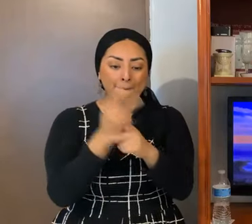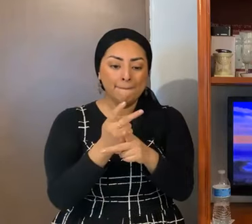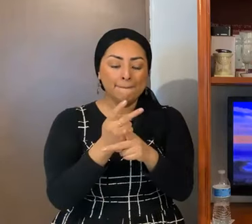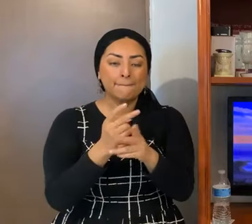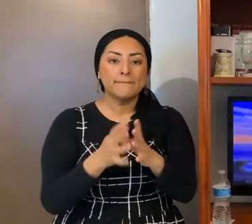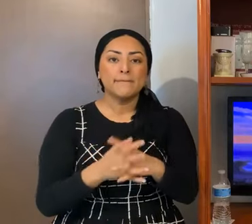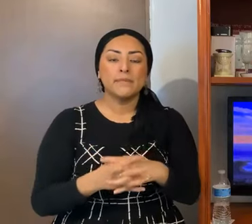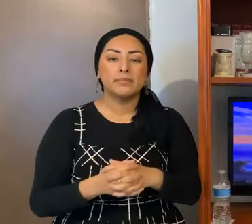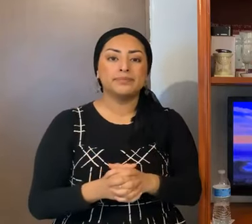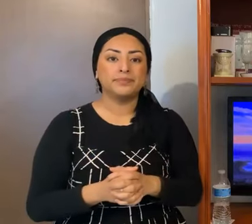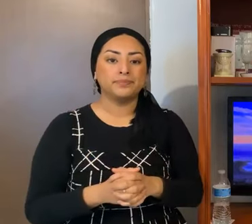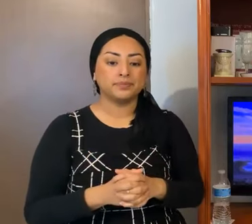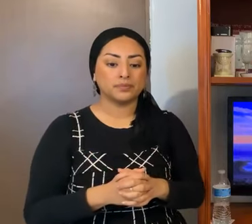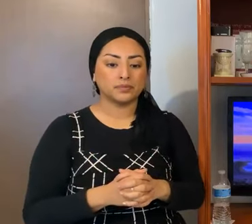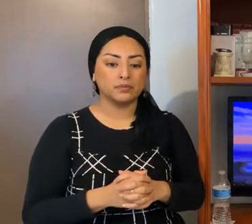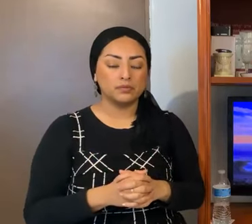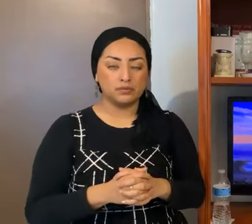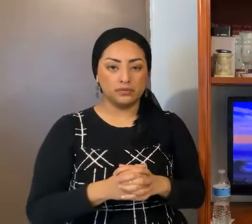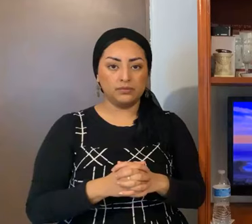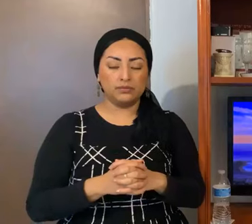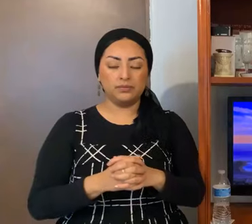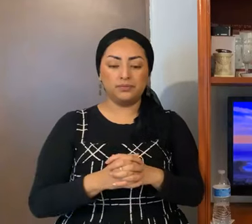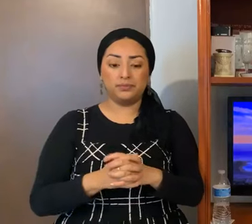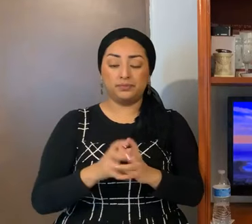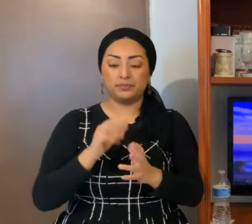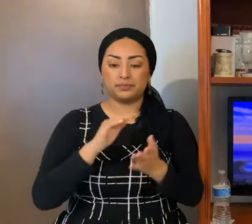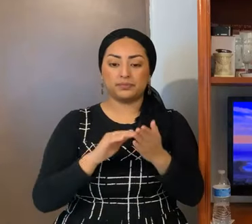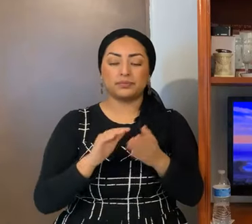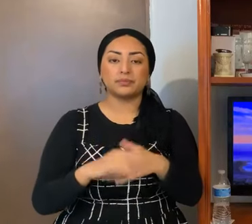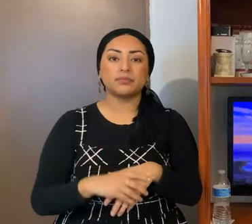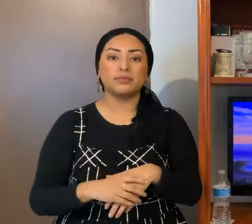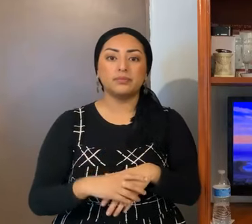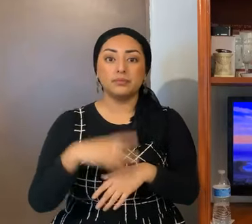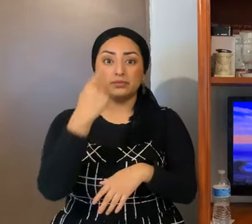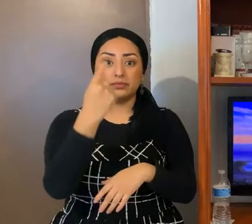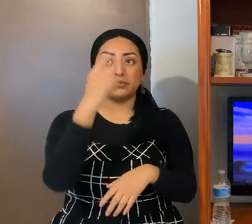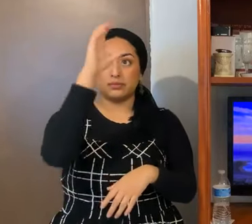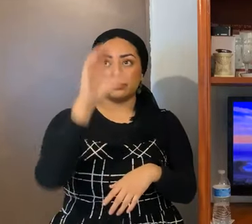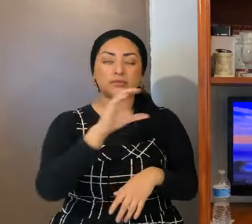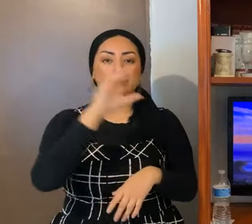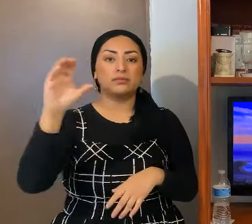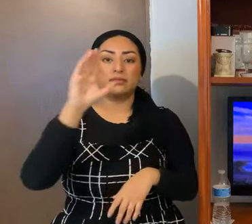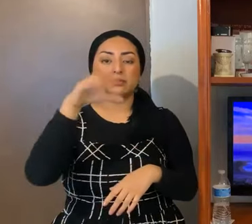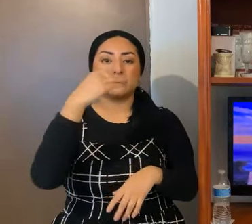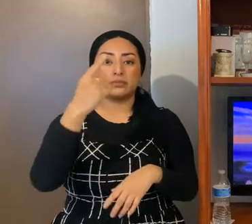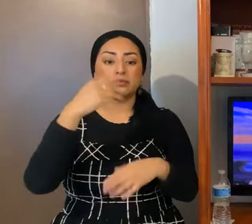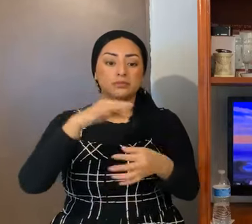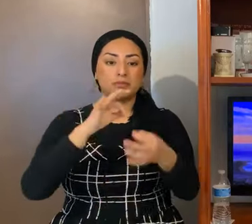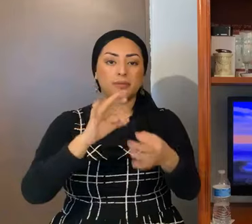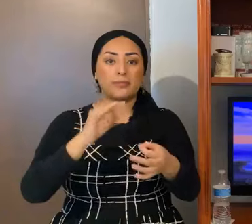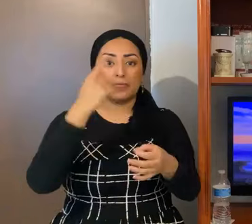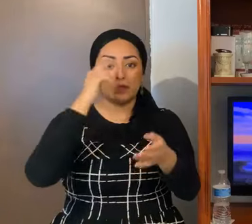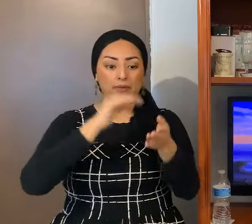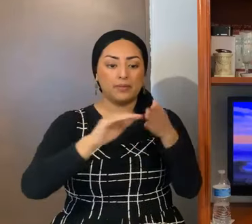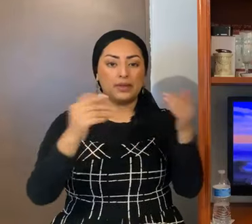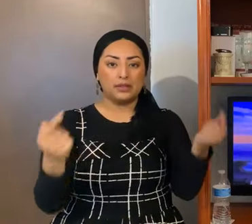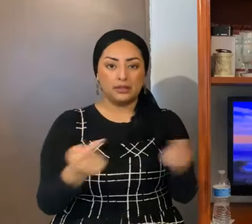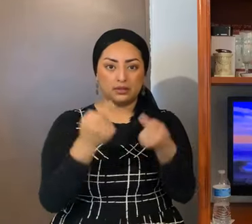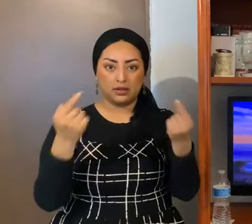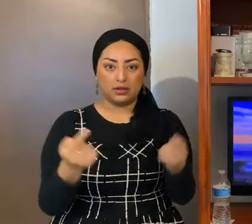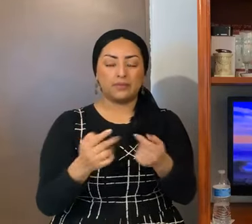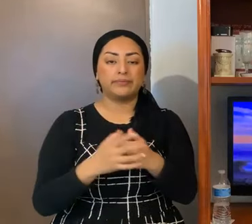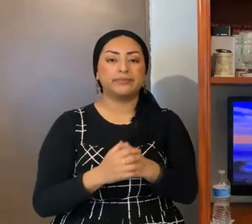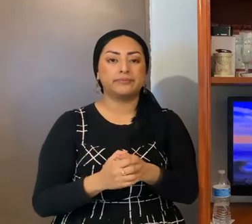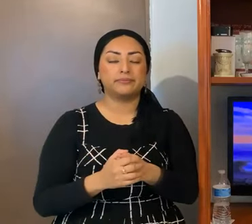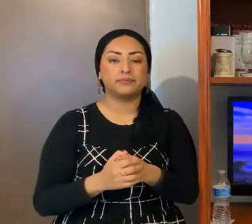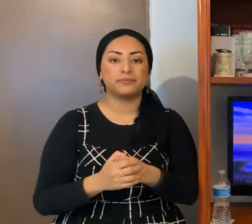porque ya lo dijimos, lo repasamos nuevamente. Solamente hay un sacrificio único y perfecto por los pecados. ¿Cuál es? El de